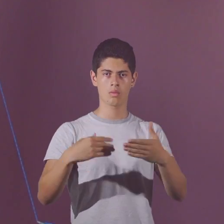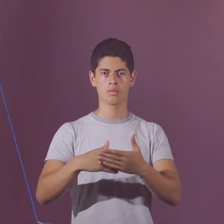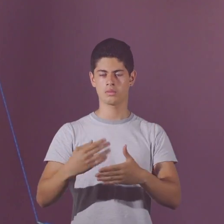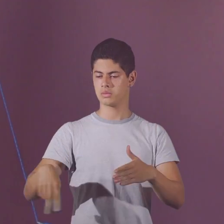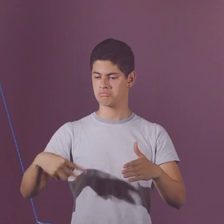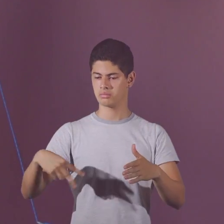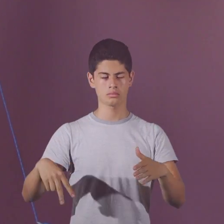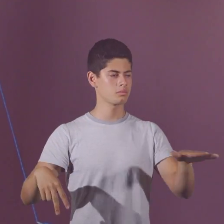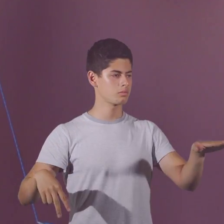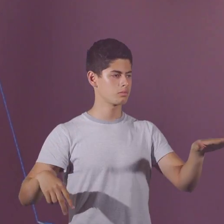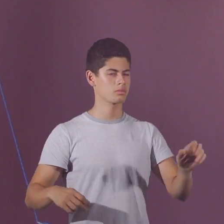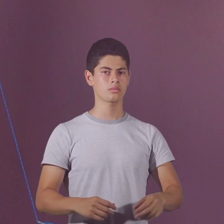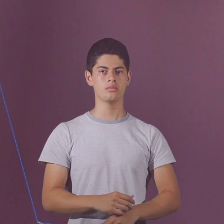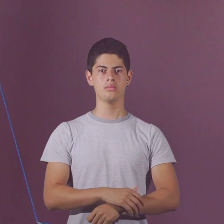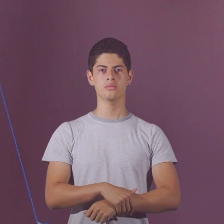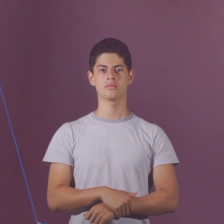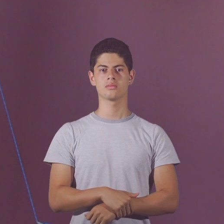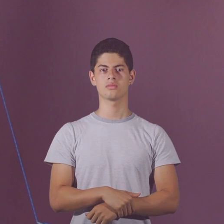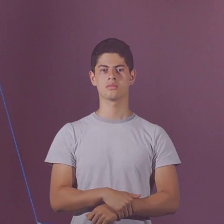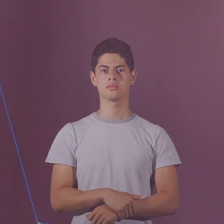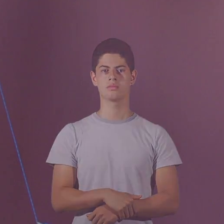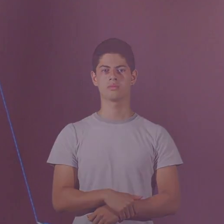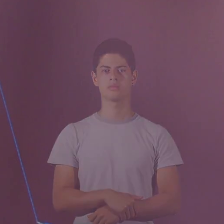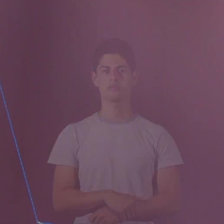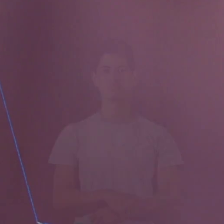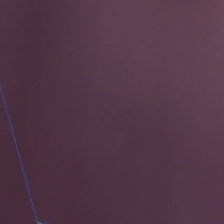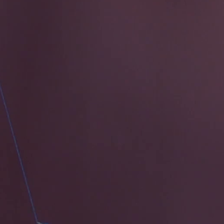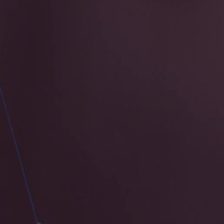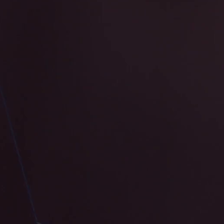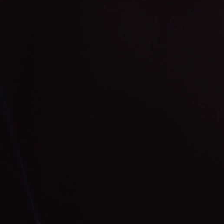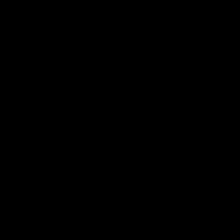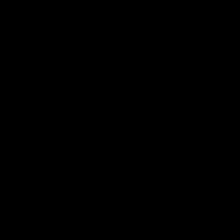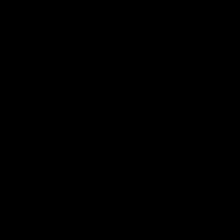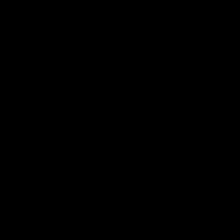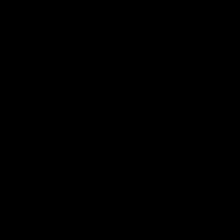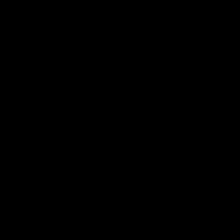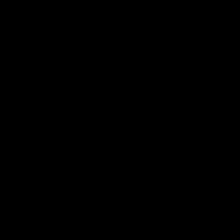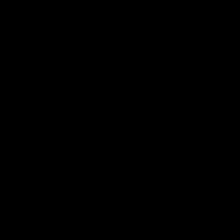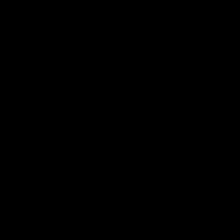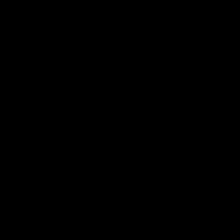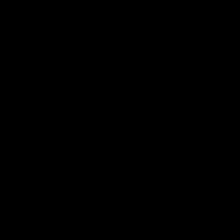Y prendido de una mesita empezaba a bailar.